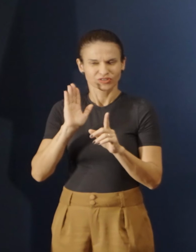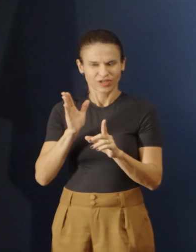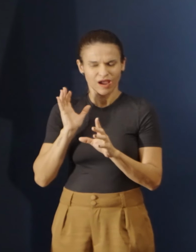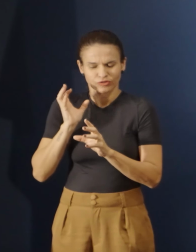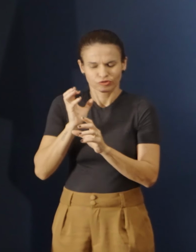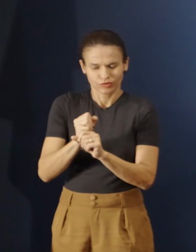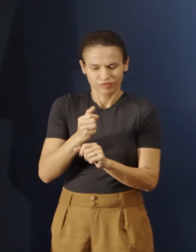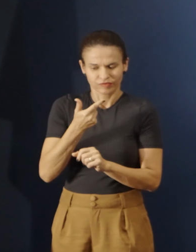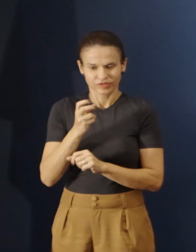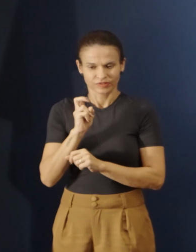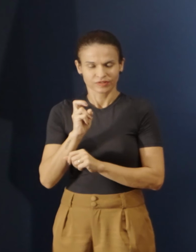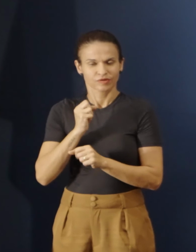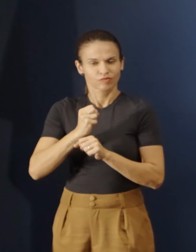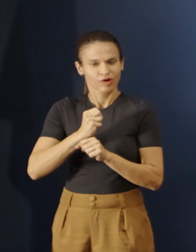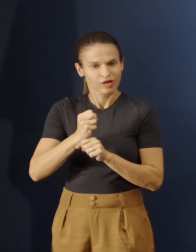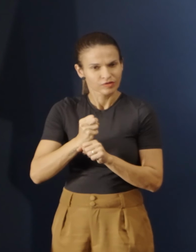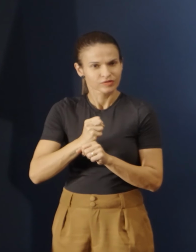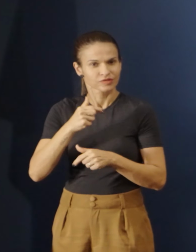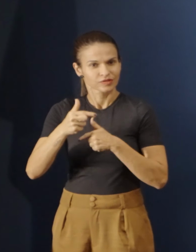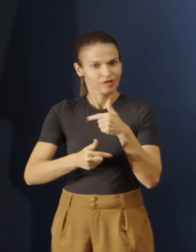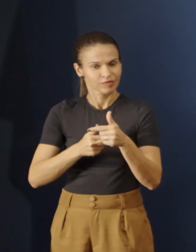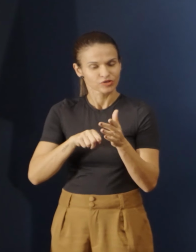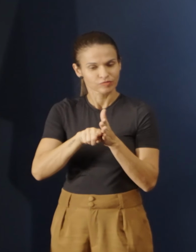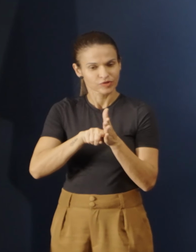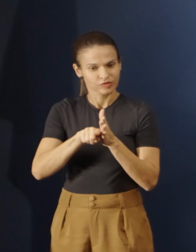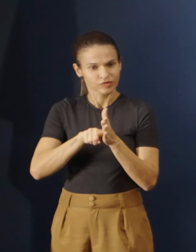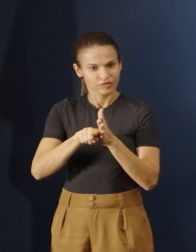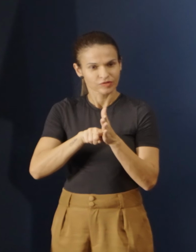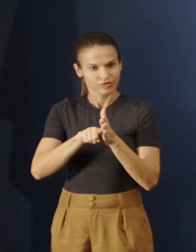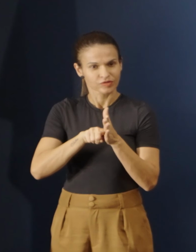de trabalho, são 25 anos de pesquisa na área de